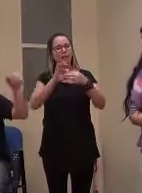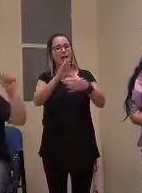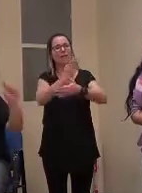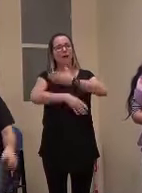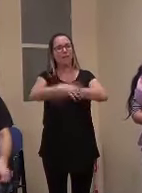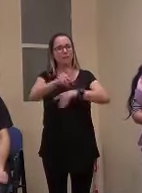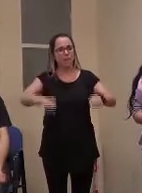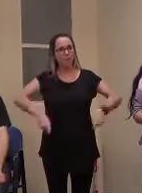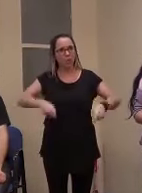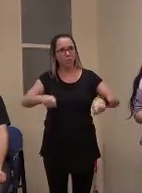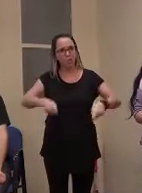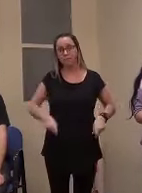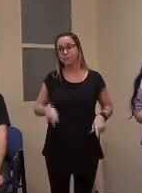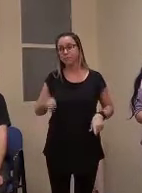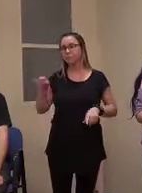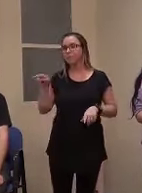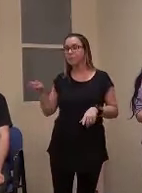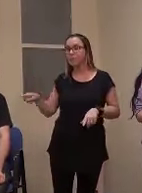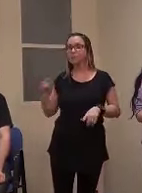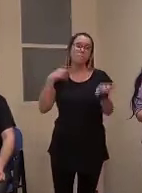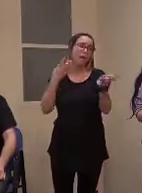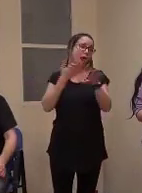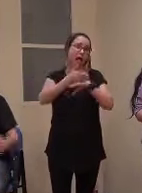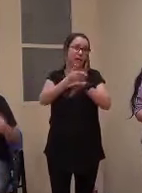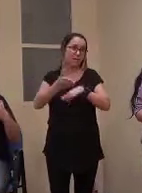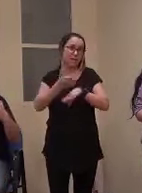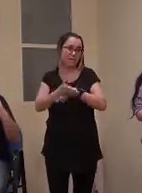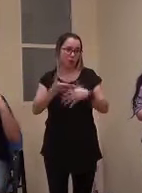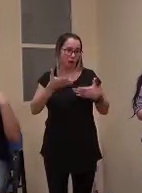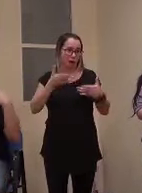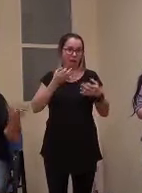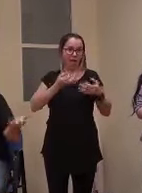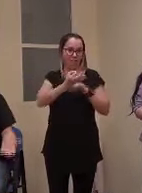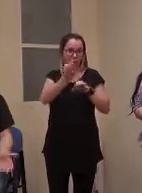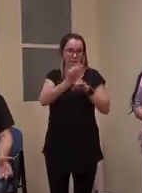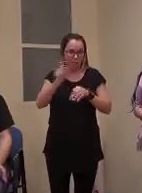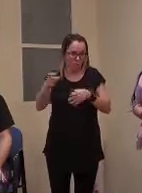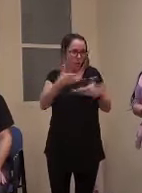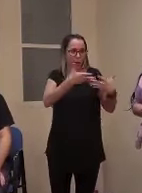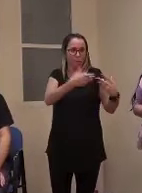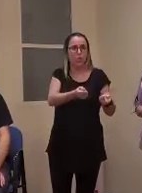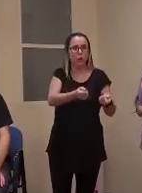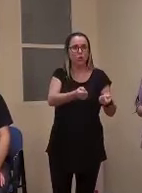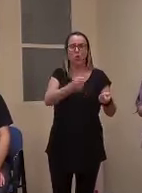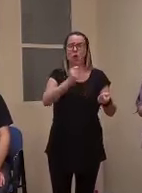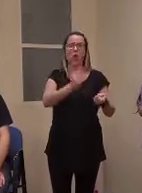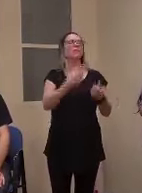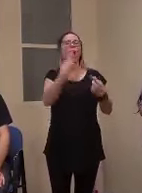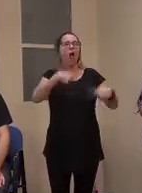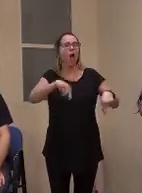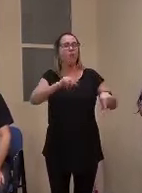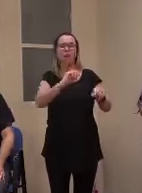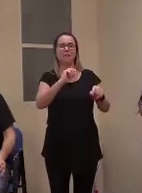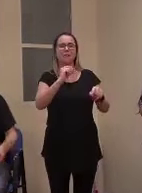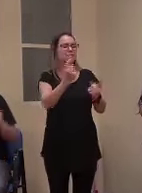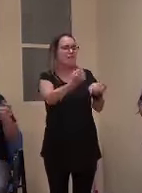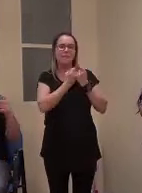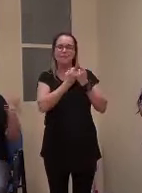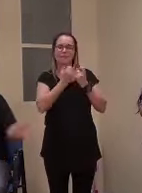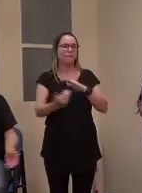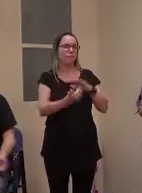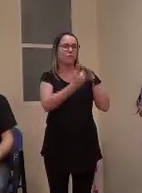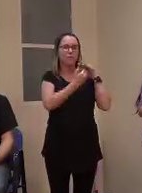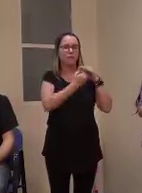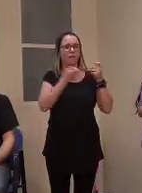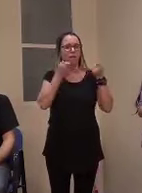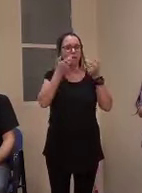herramientas y apoyos para el acceso de educación que son esenciales con